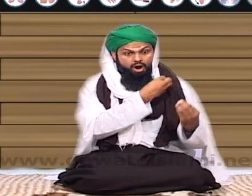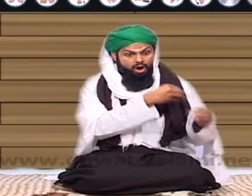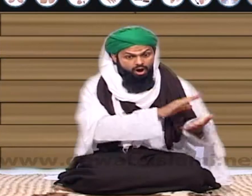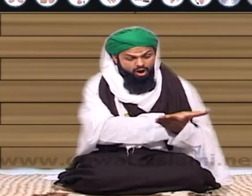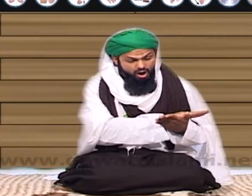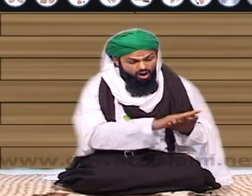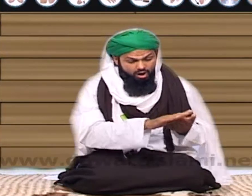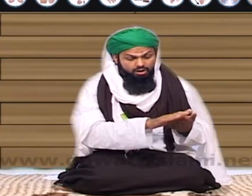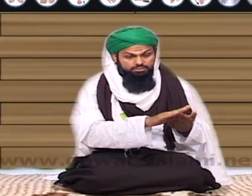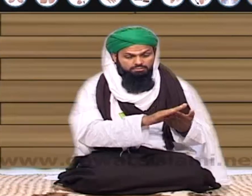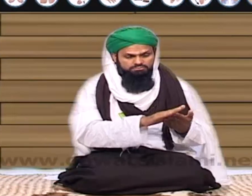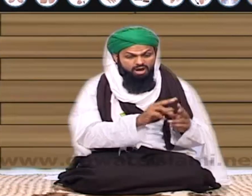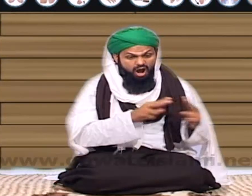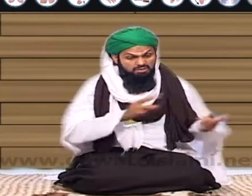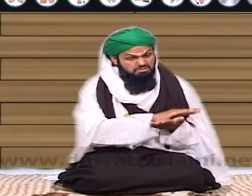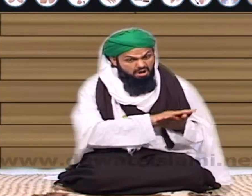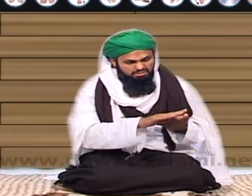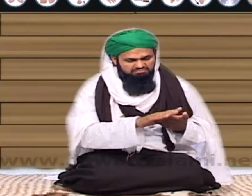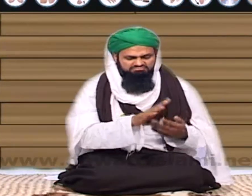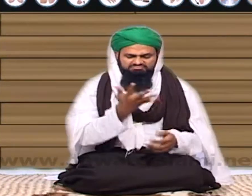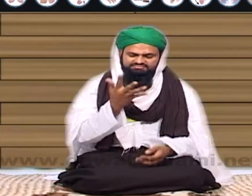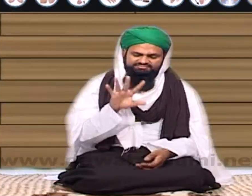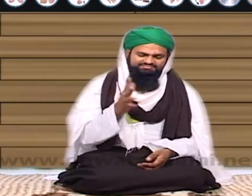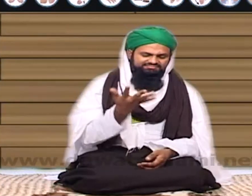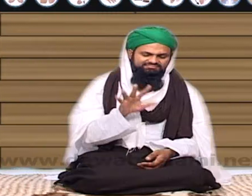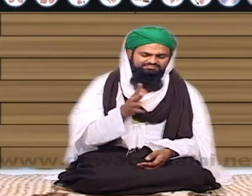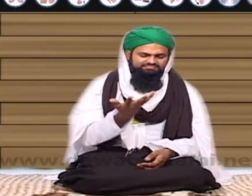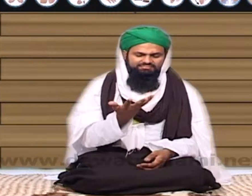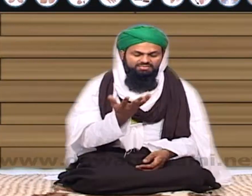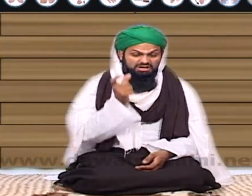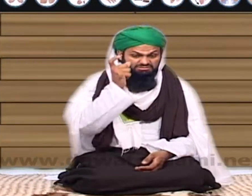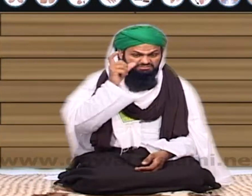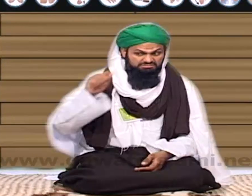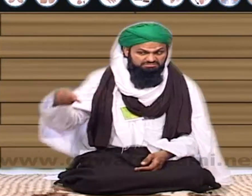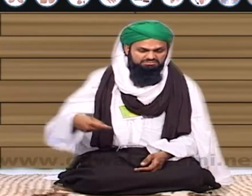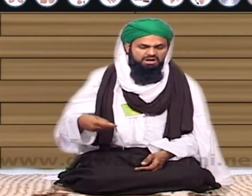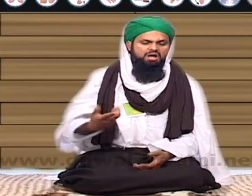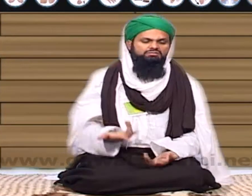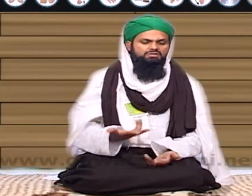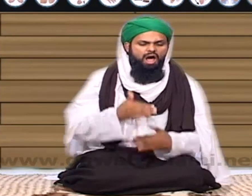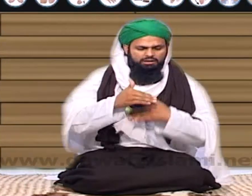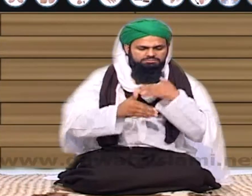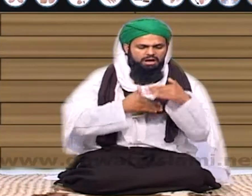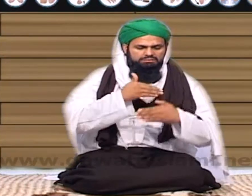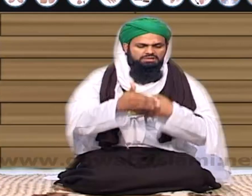کار آپ ساری گناہوں کی عادتیں چھڑانے میں کامیاب ہو جائیں؟ کہیں یہ شیطان کا مشورہ تو نہیں آہستہ